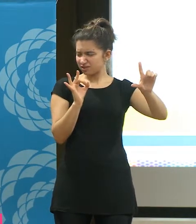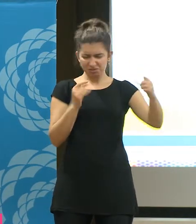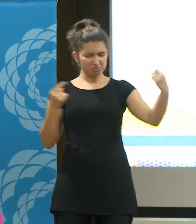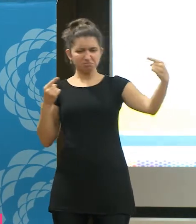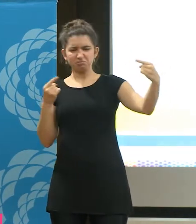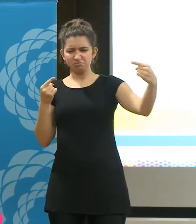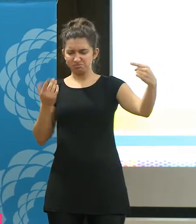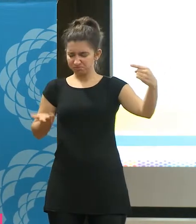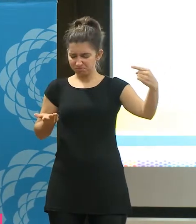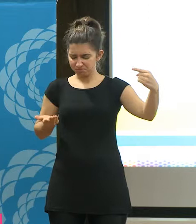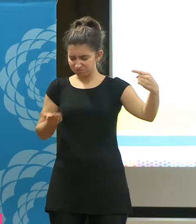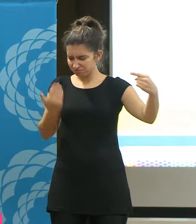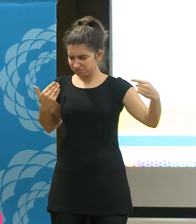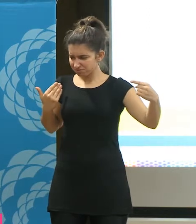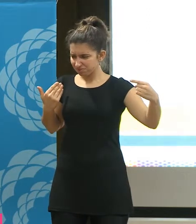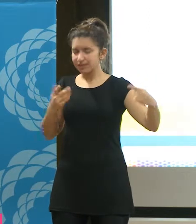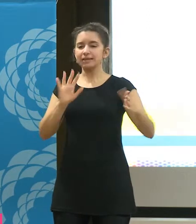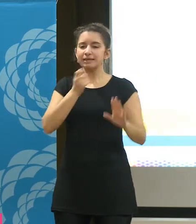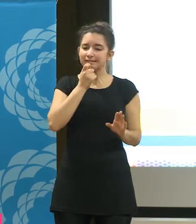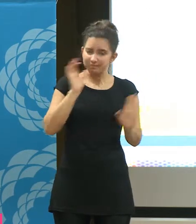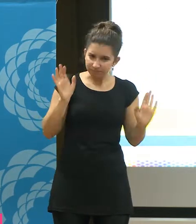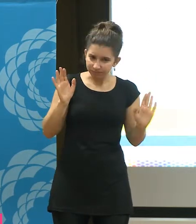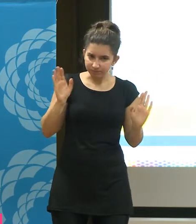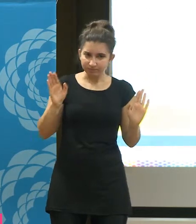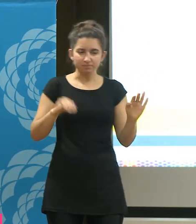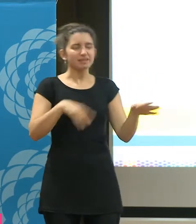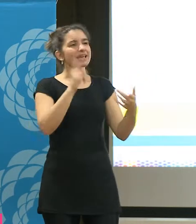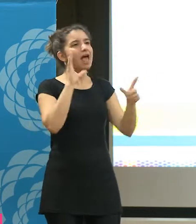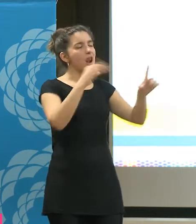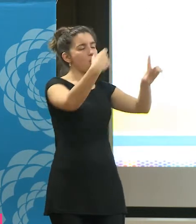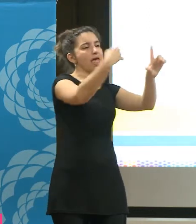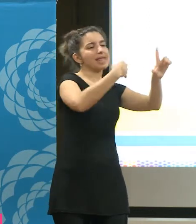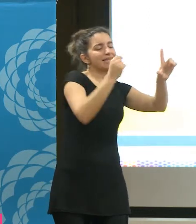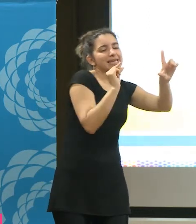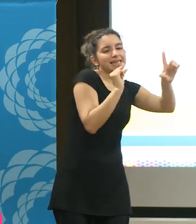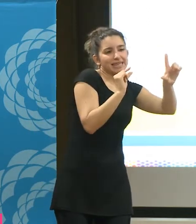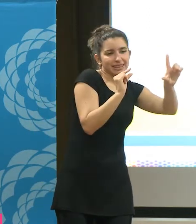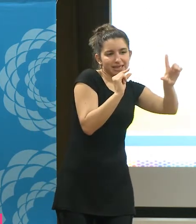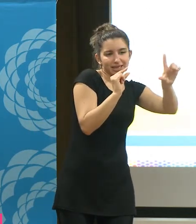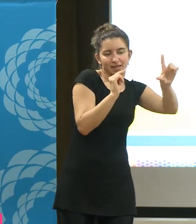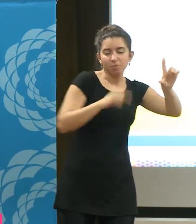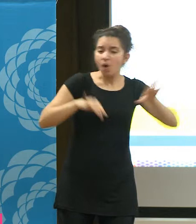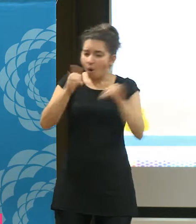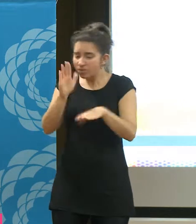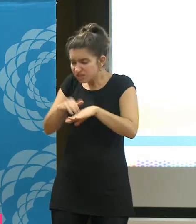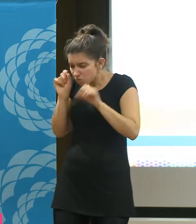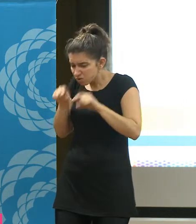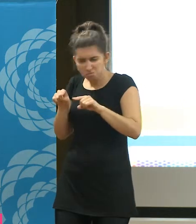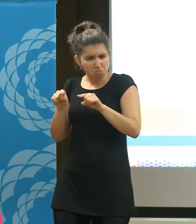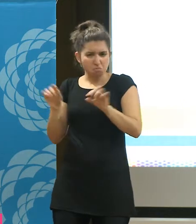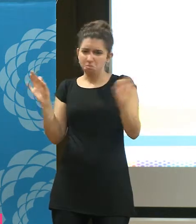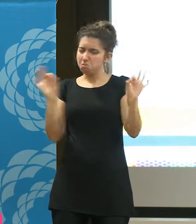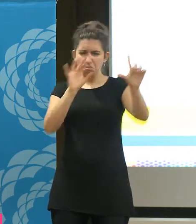respecto de los datos anteriores. Una cosa, creemos, es aprender algo y otra es conocer lo que para ellos es